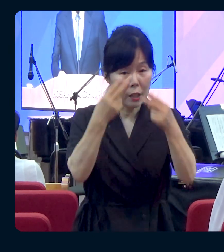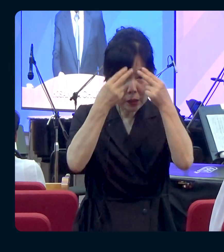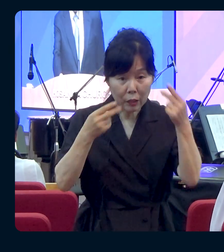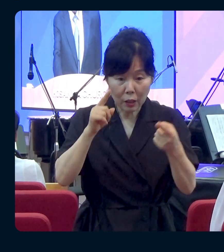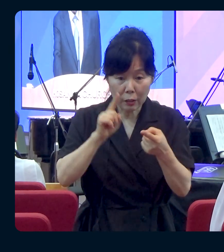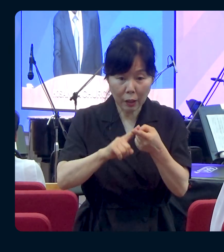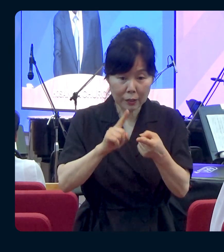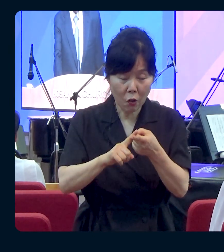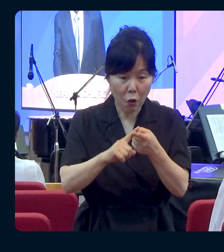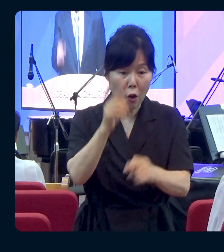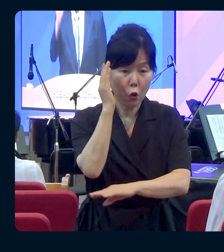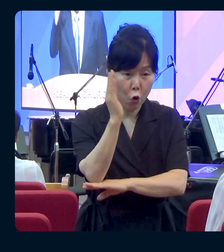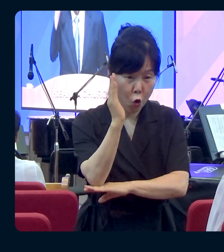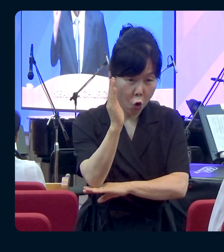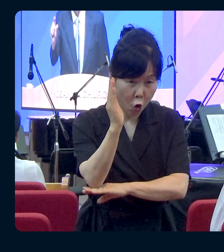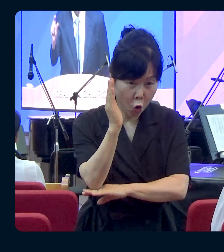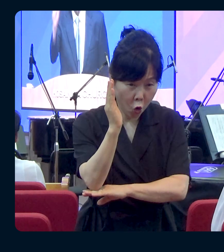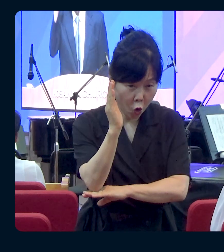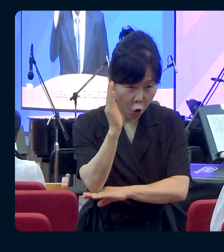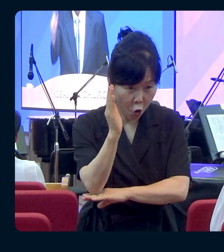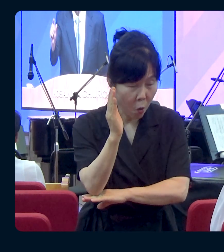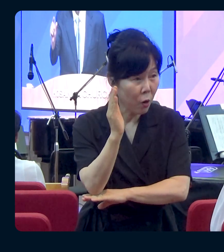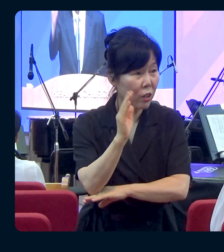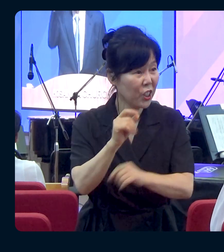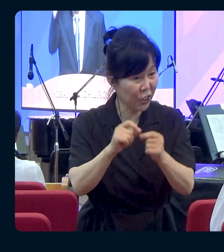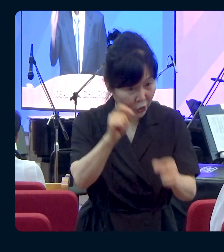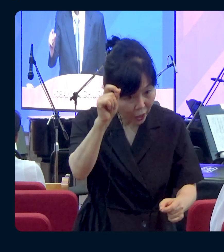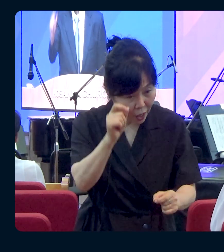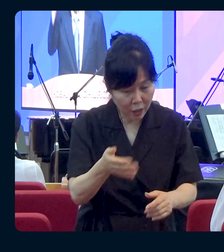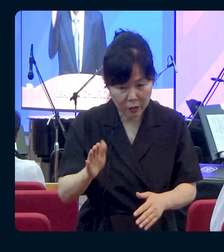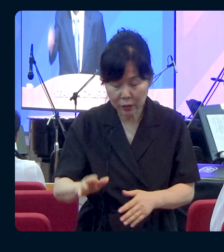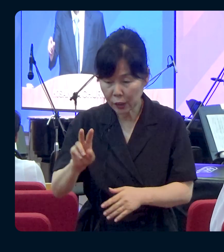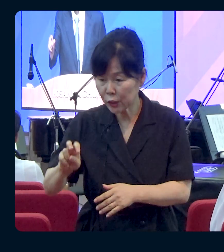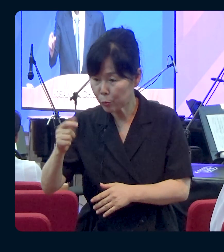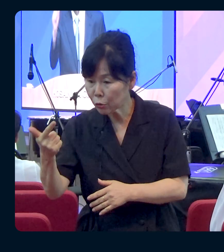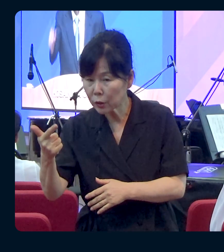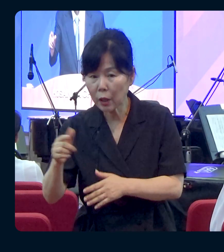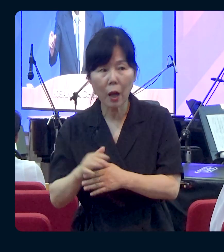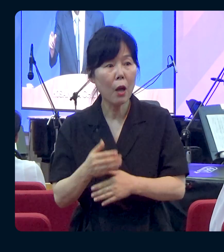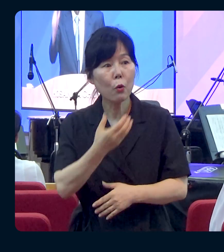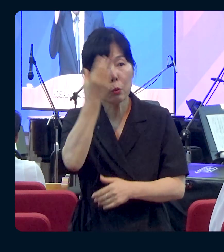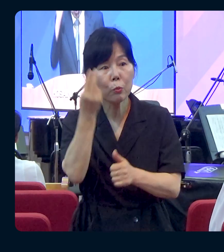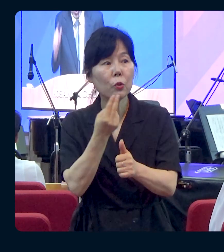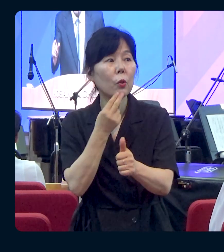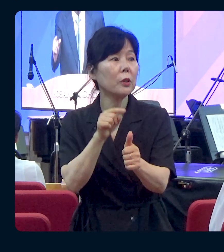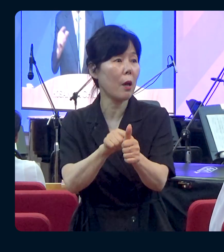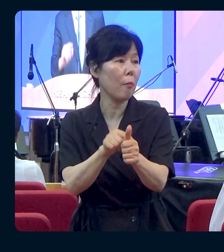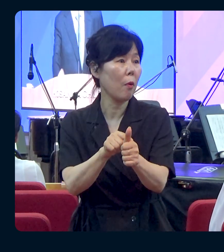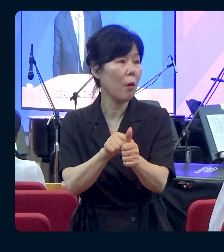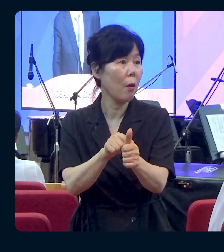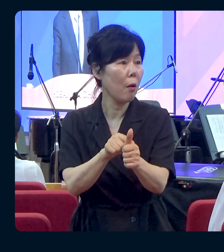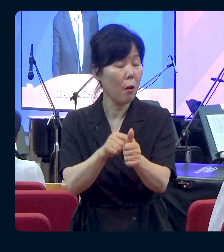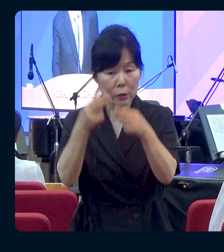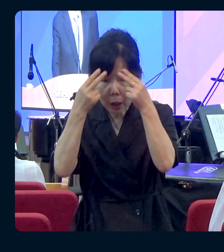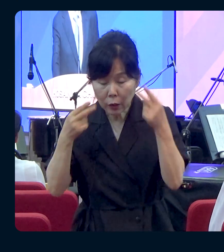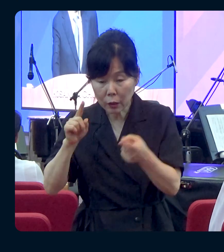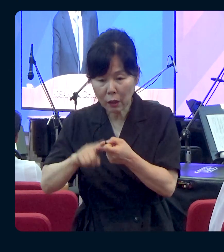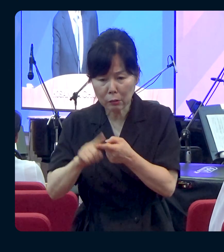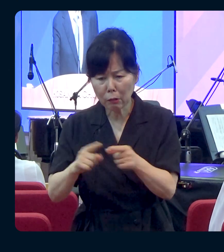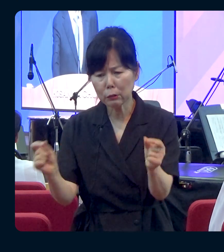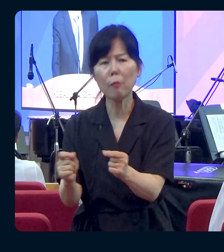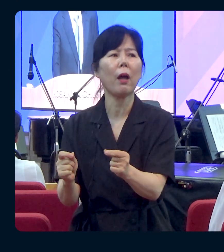마지막에 요셉의 장래에 대해서는 아주 간단하게 한 줄로 요약하고 있습니다. 무슨 얘기예요? 동일하다, 그런